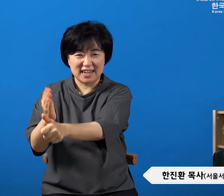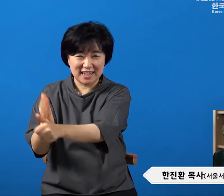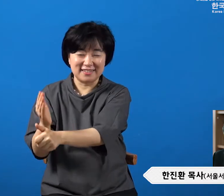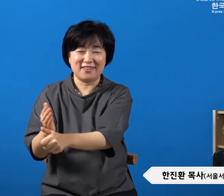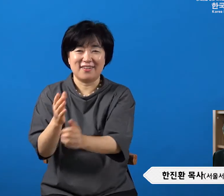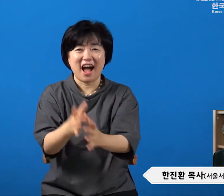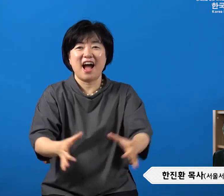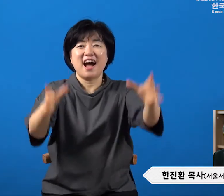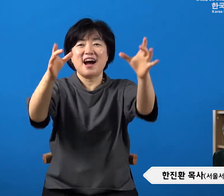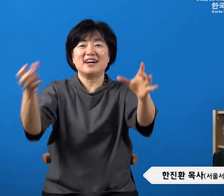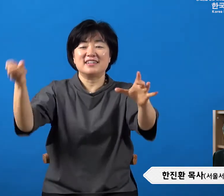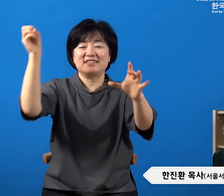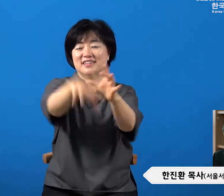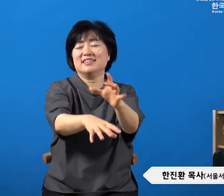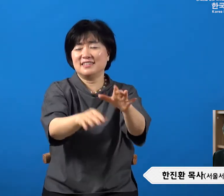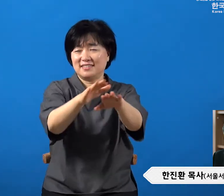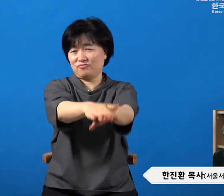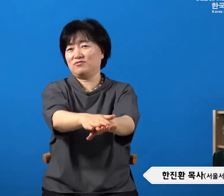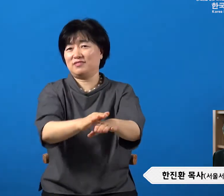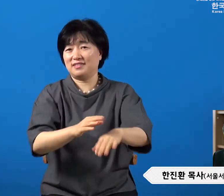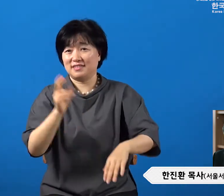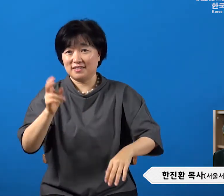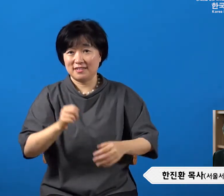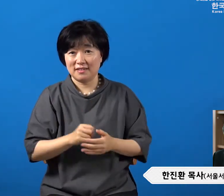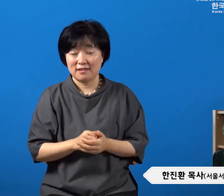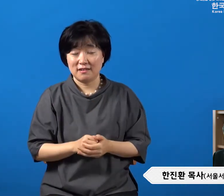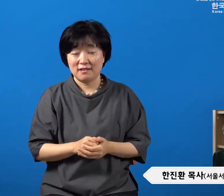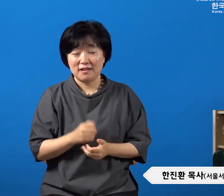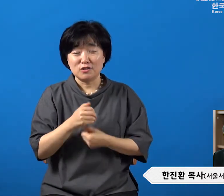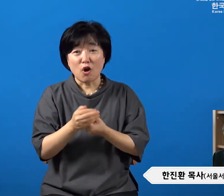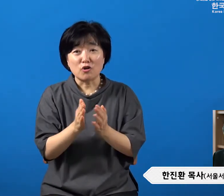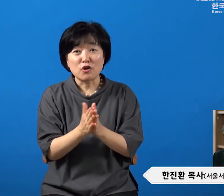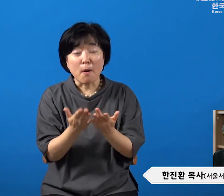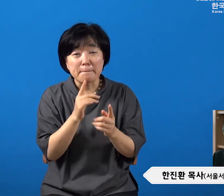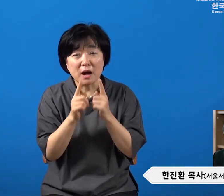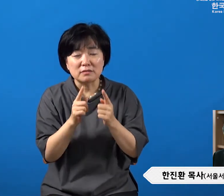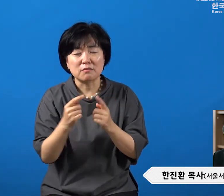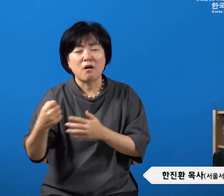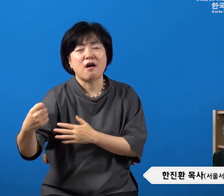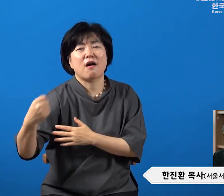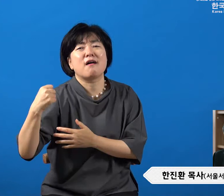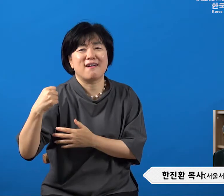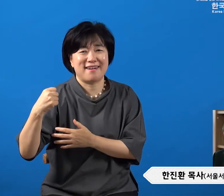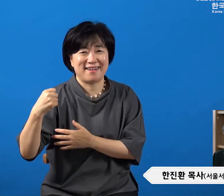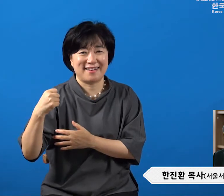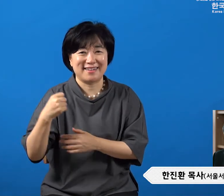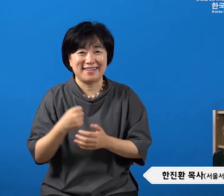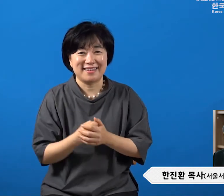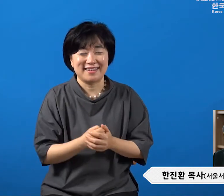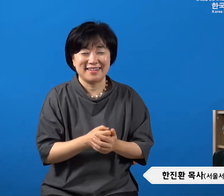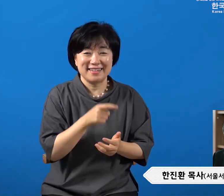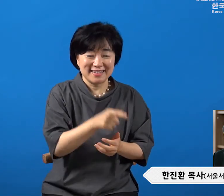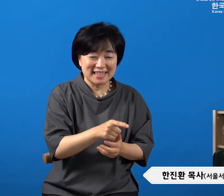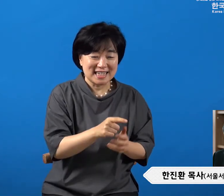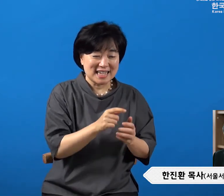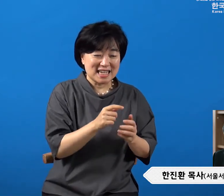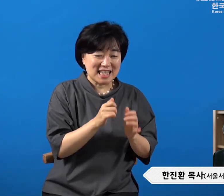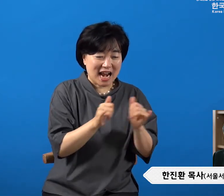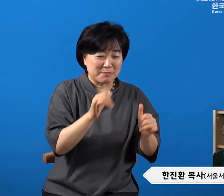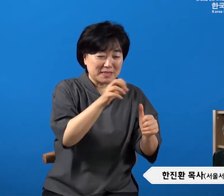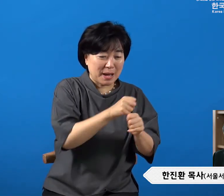성경이 놀랍지요. 그 식인종까지도 변화시키는 능력의 책이 이 하나님의